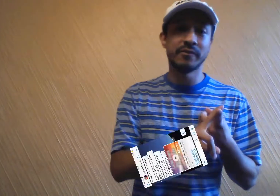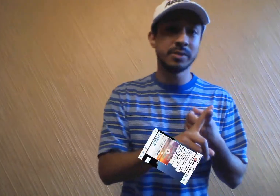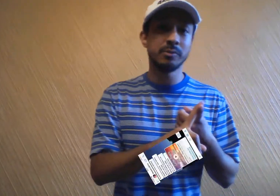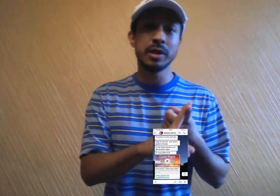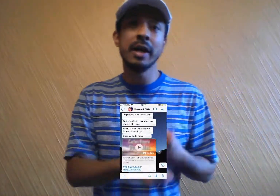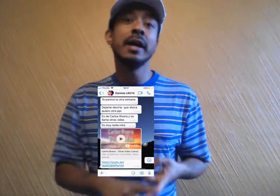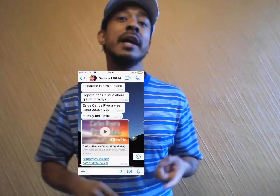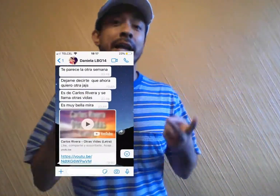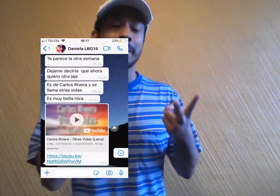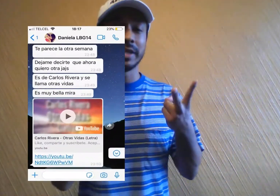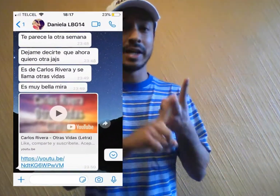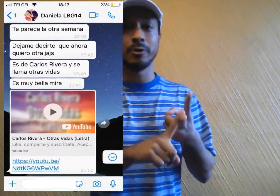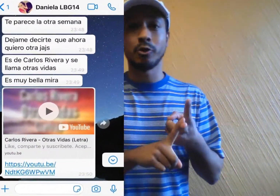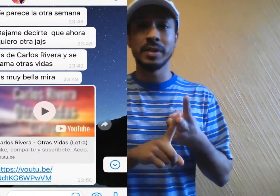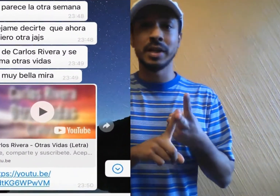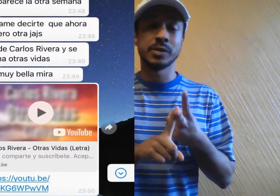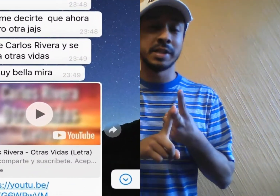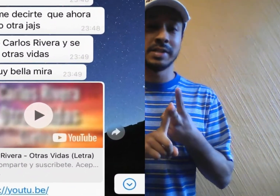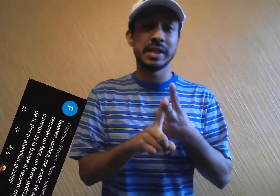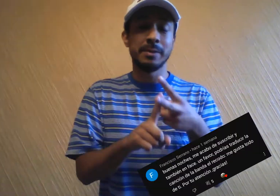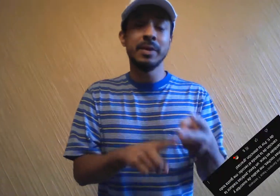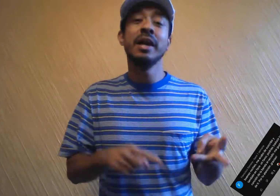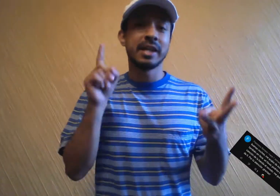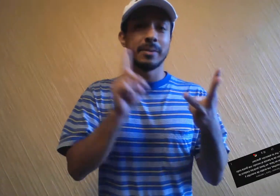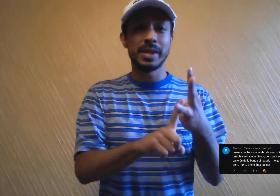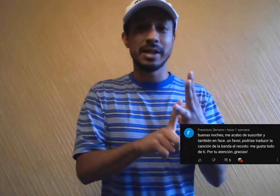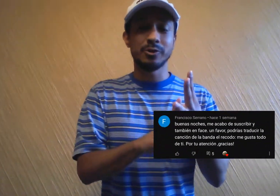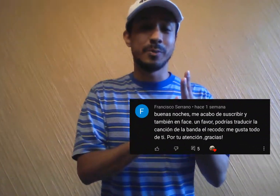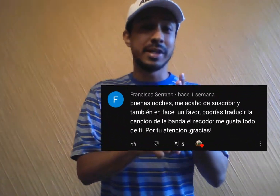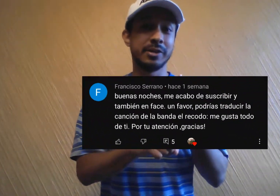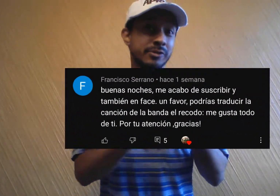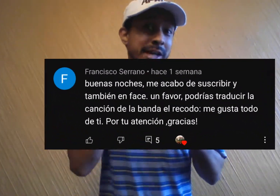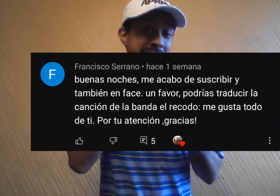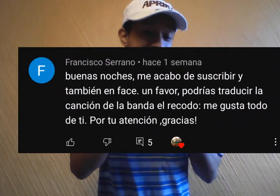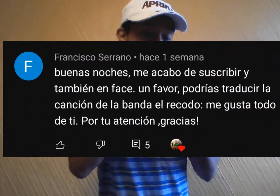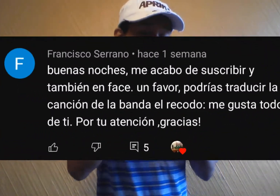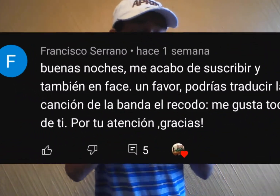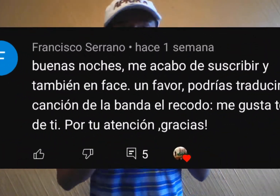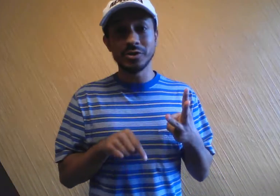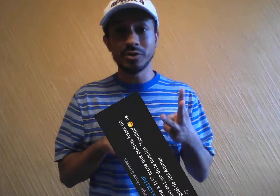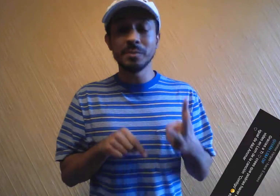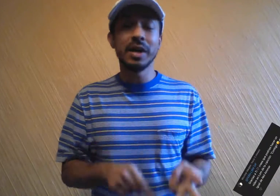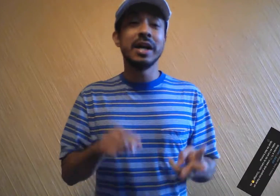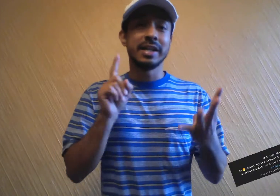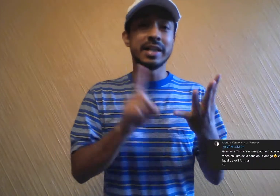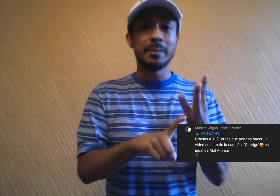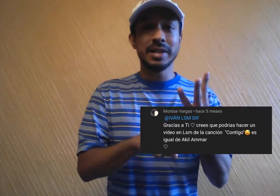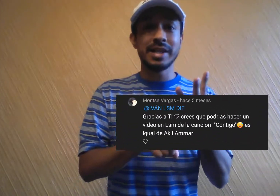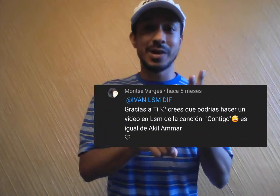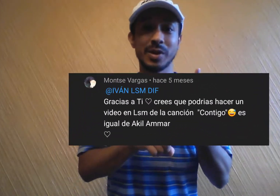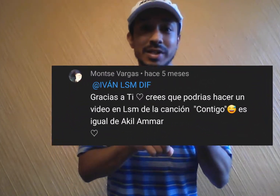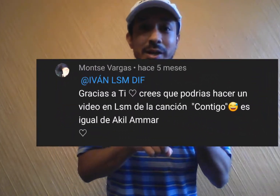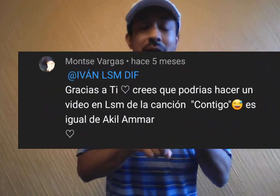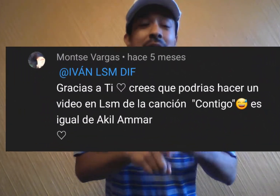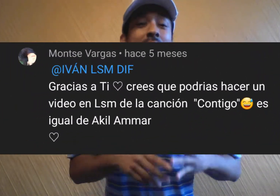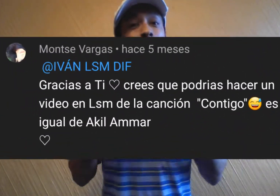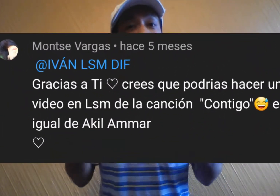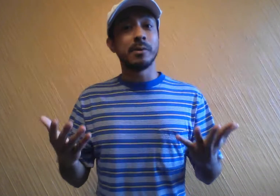en Facebook, que me han dejado comentarios en Instagram, que me han dejado comentarios ahí en la cajita en YouTube y también en WhatsApp. Y por favor,